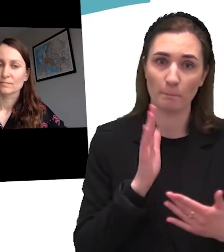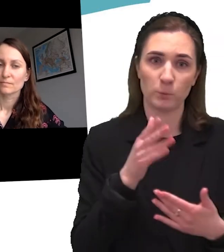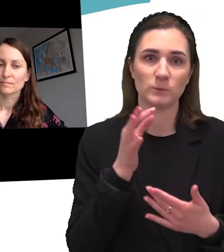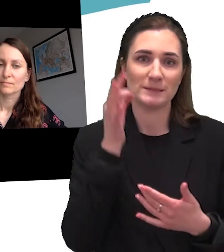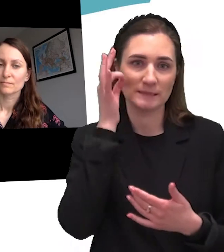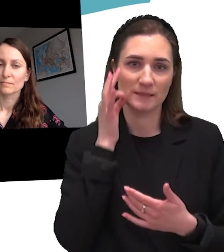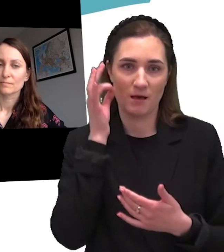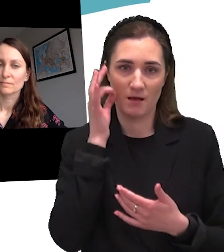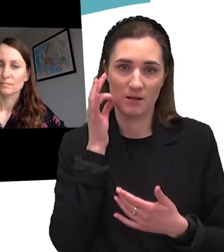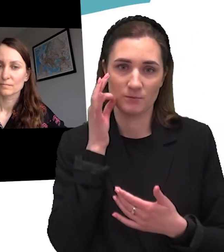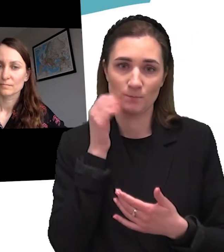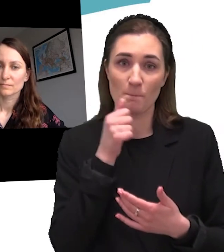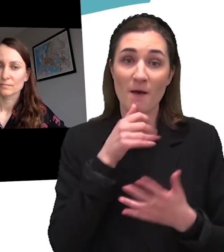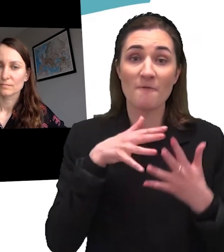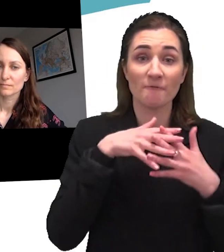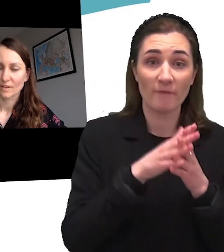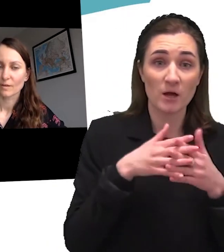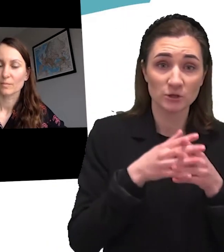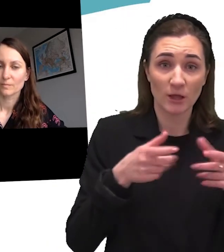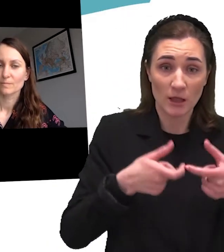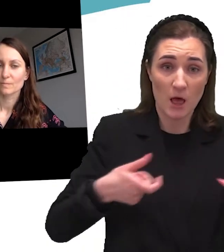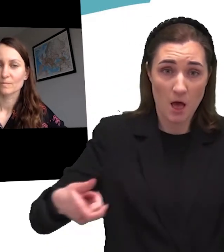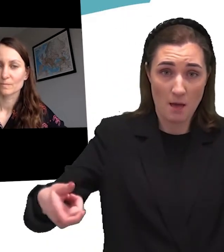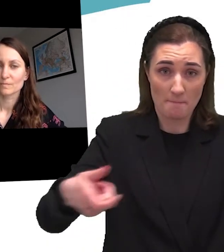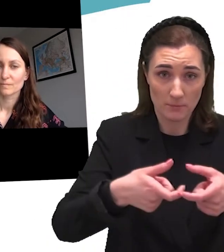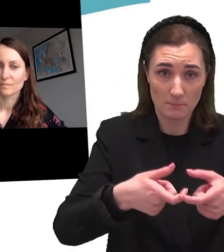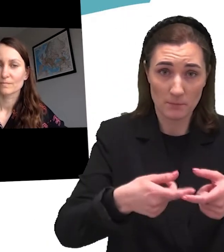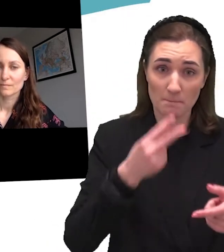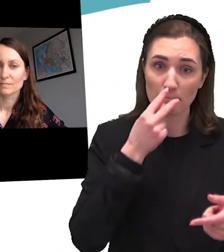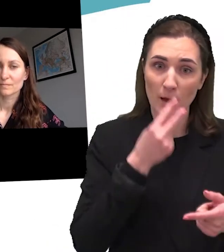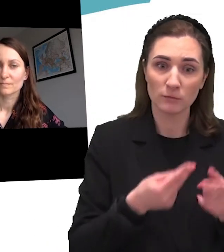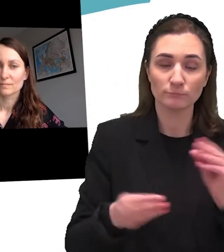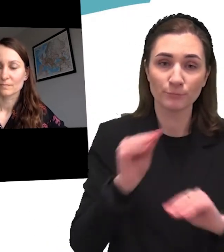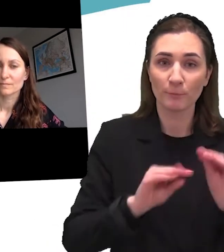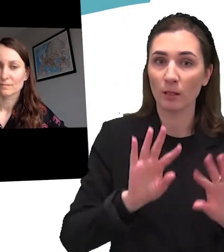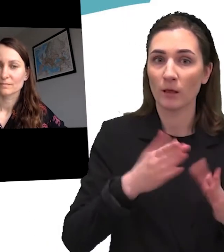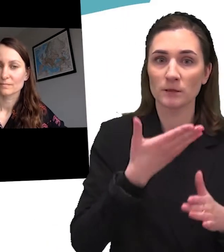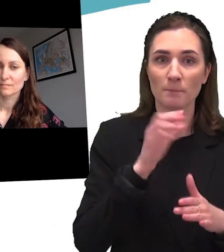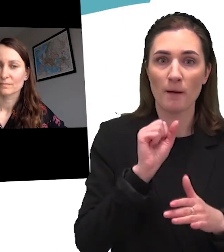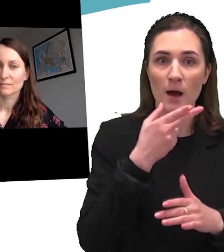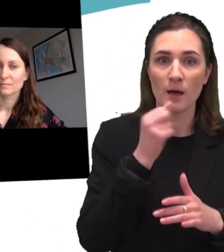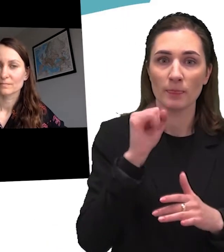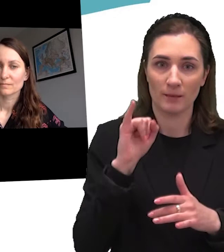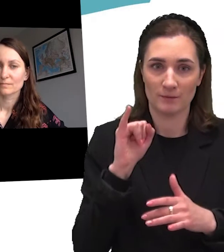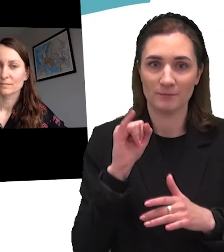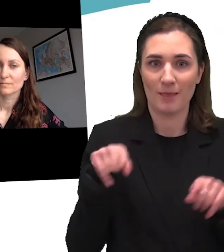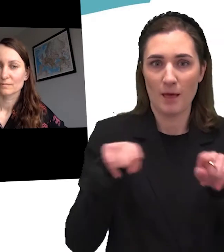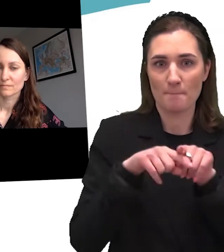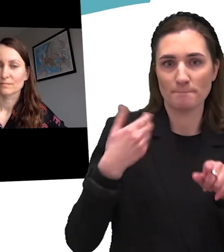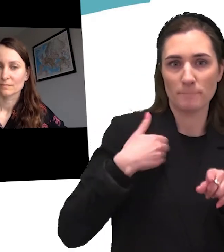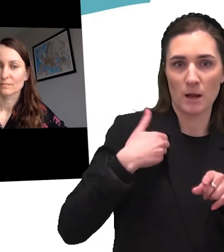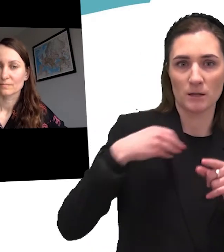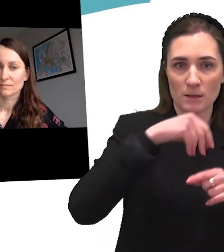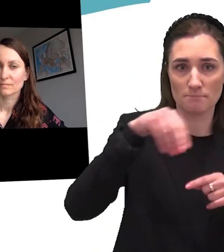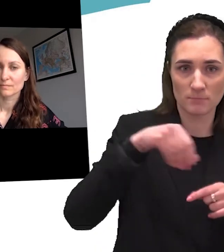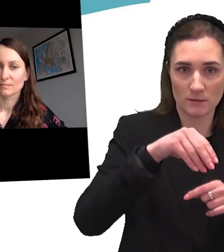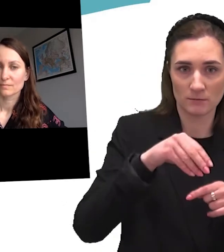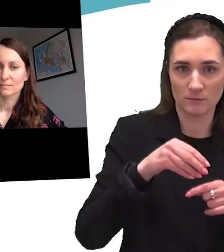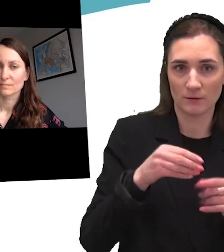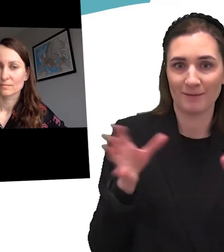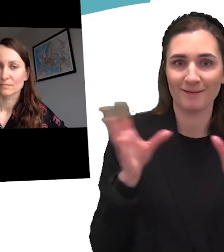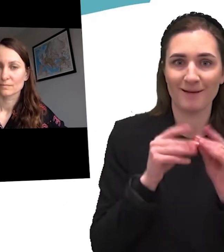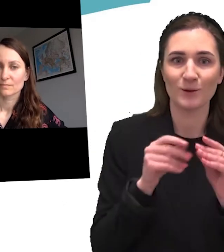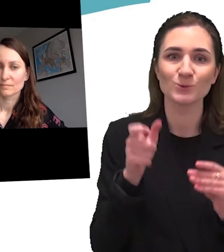patiekalai, tai jie bus saldus. Taip. Taip. Varškės apkepas, jeigu pažiūrėtumėm jos sudėti manai, nu, tai tas pats, kas balti